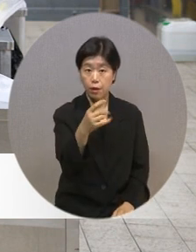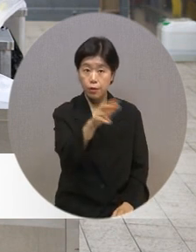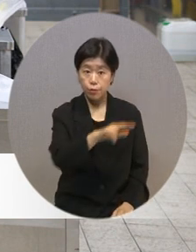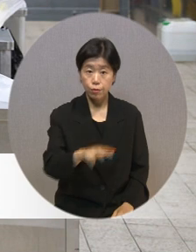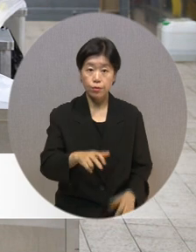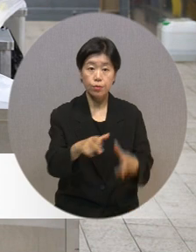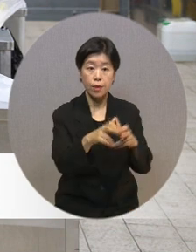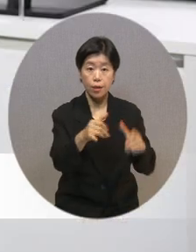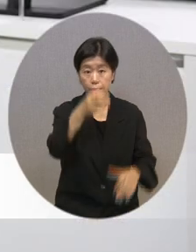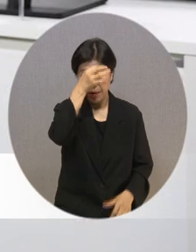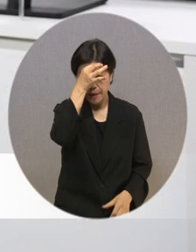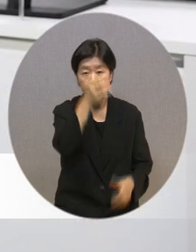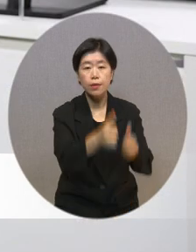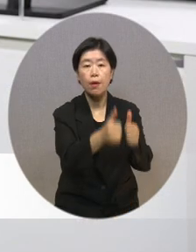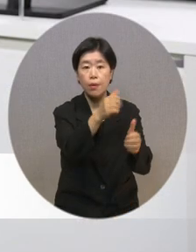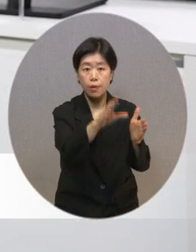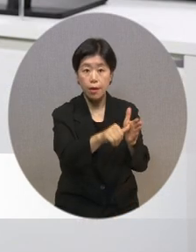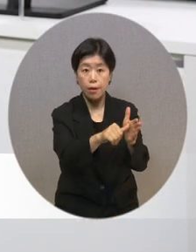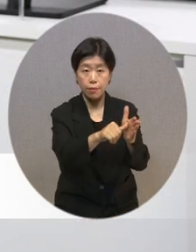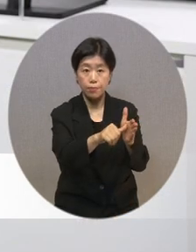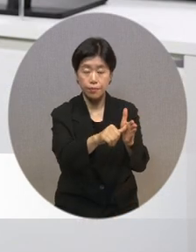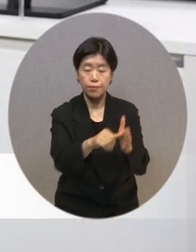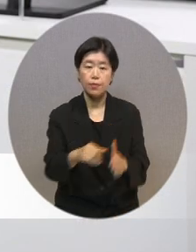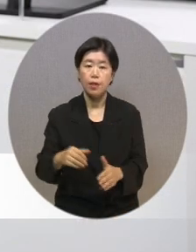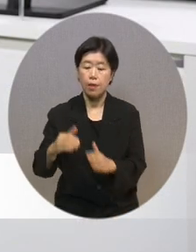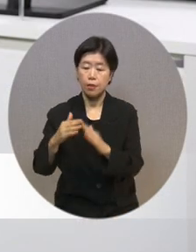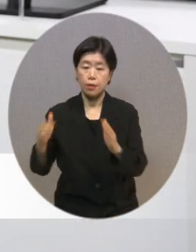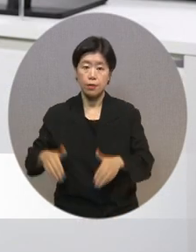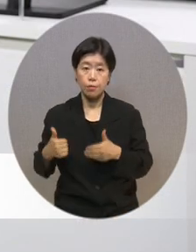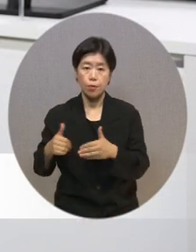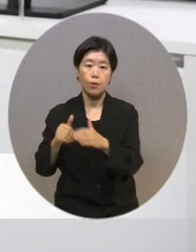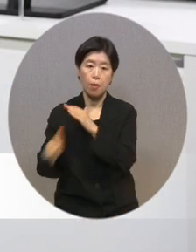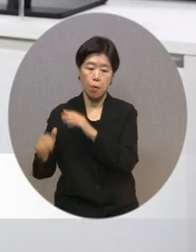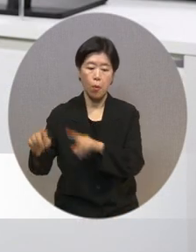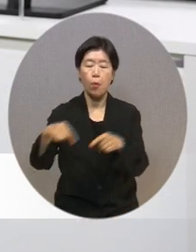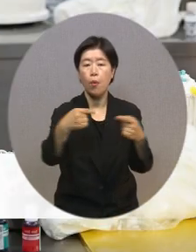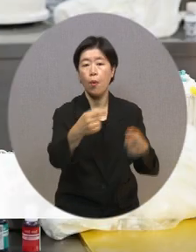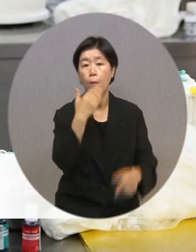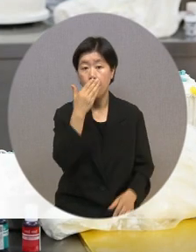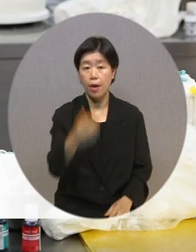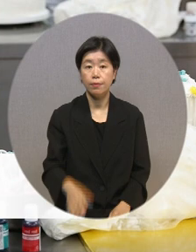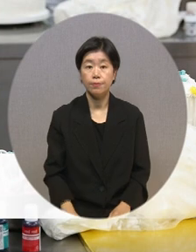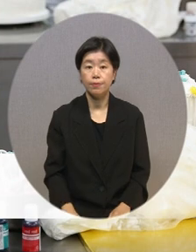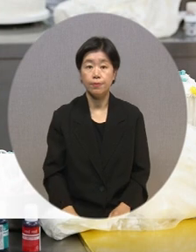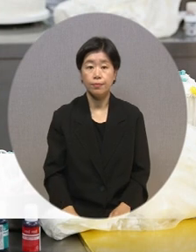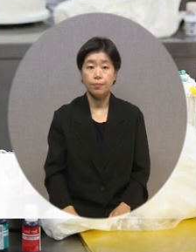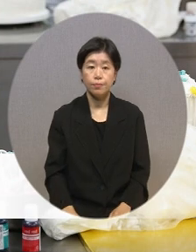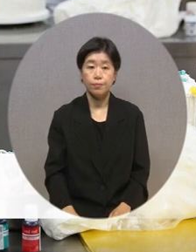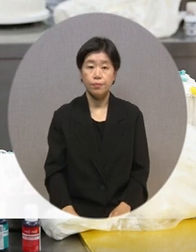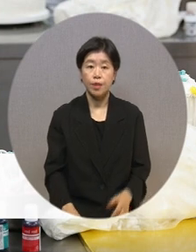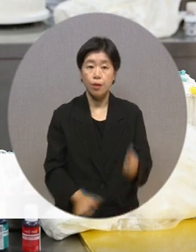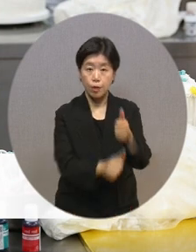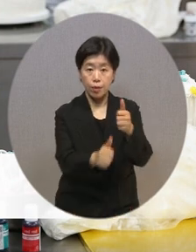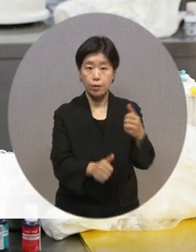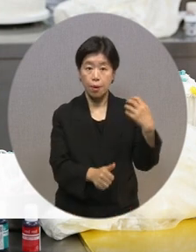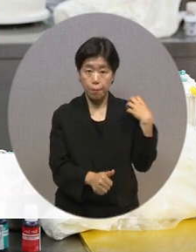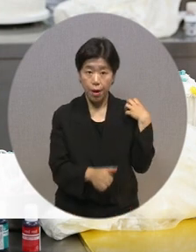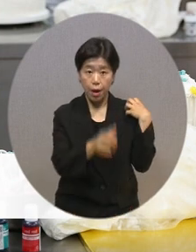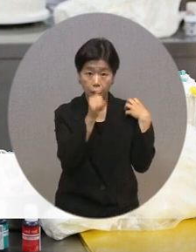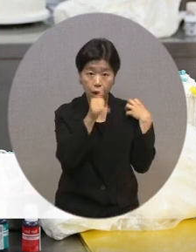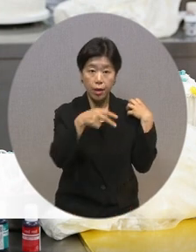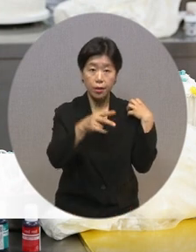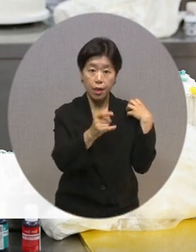기능 경기대회에 전라남도 대표 선수로 참가하게 됩니다. 대회 기술위원장을 맡은